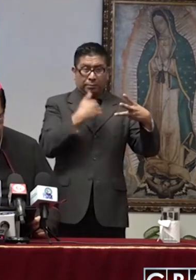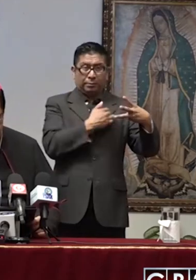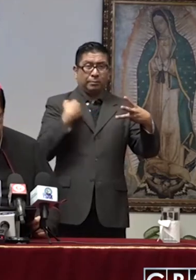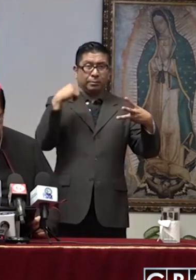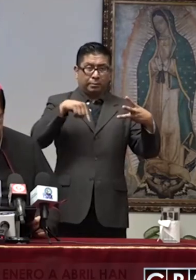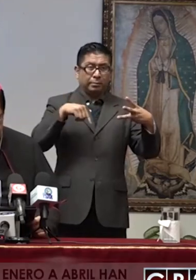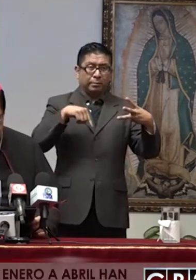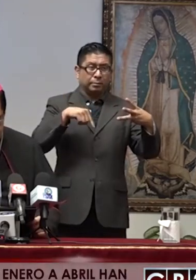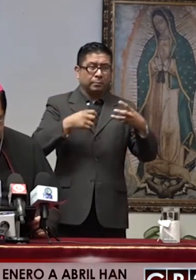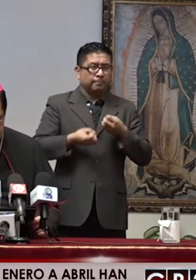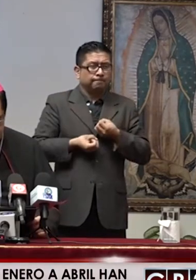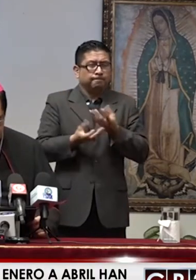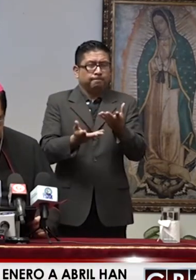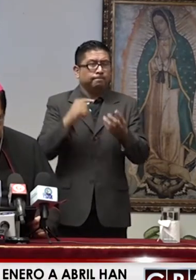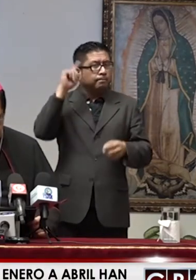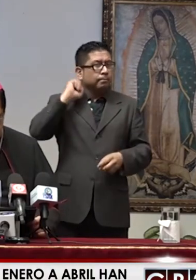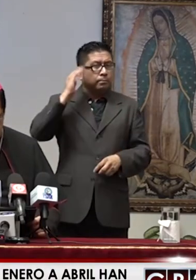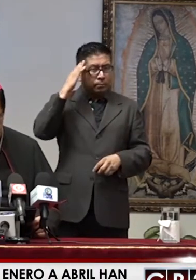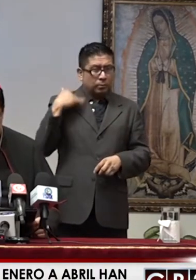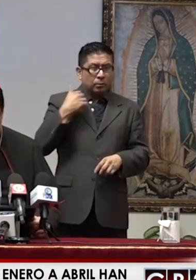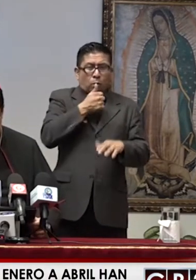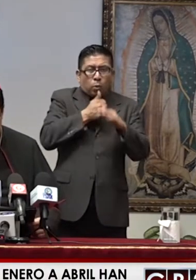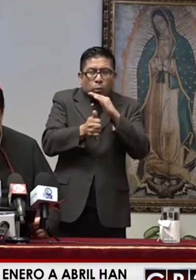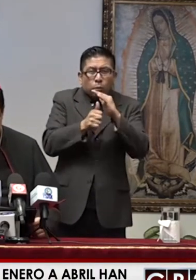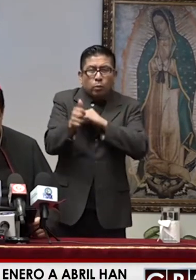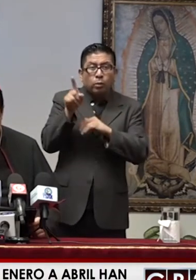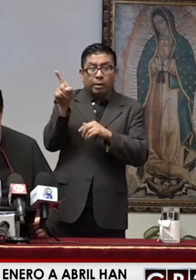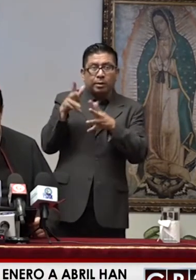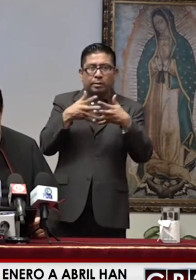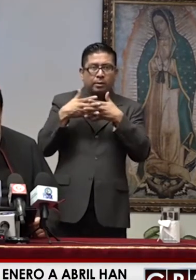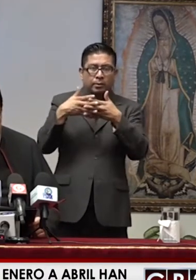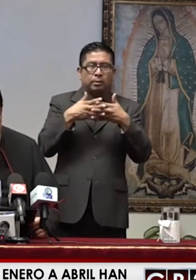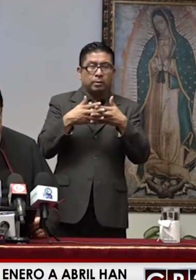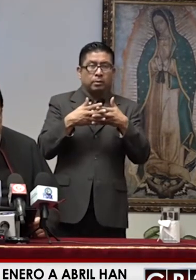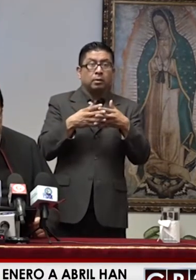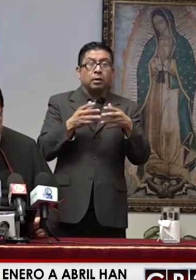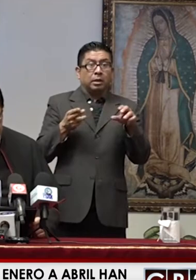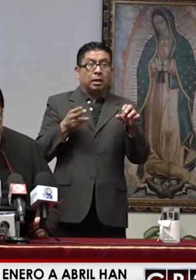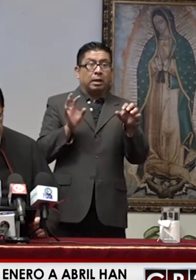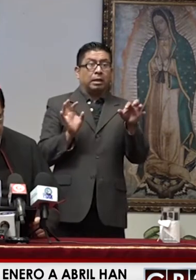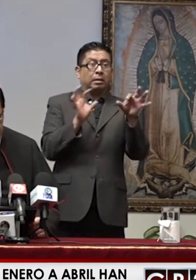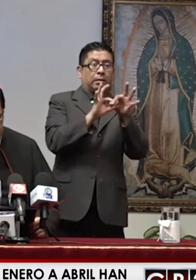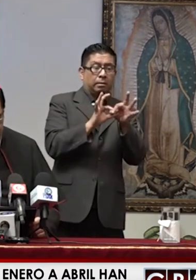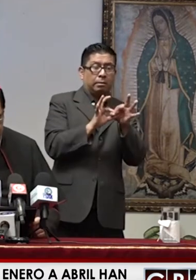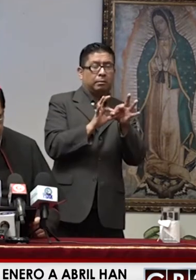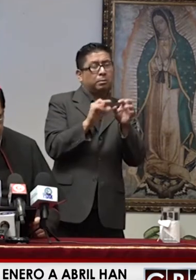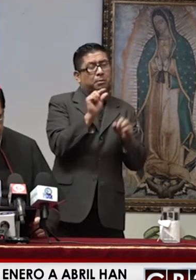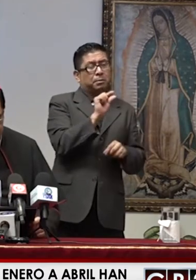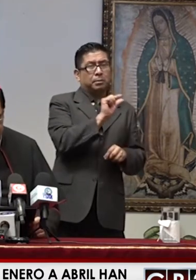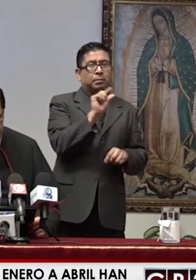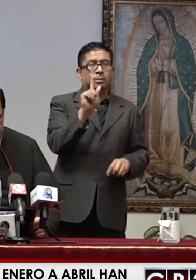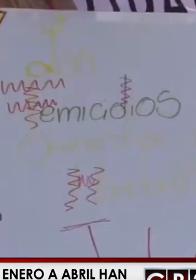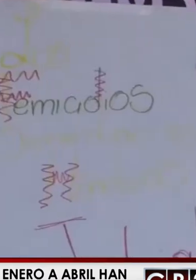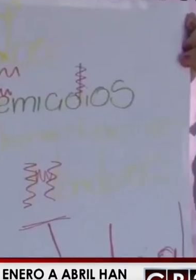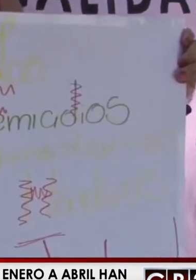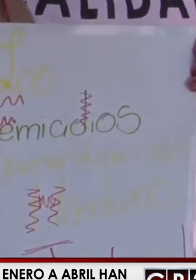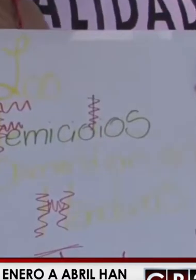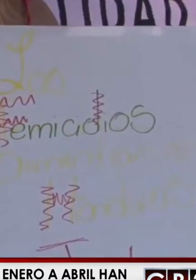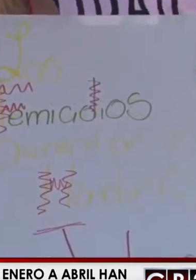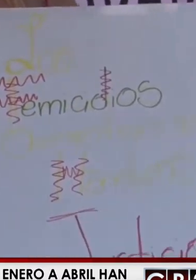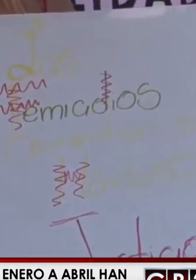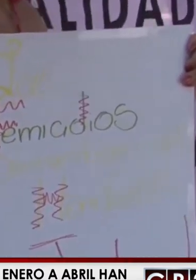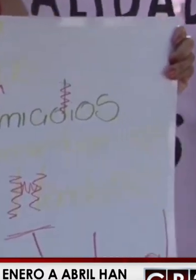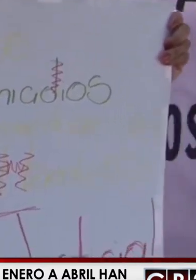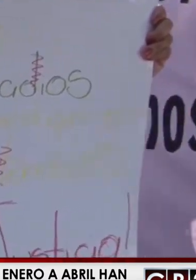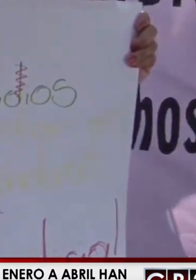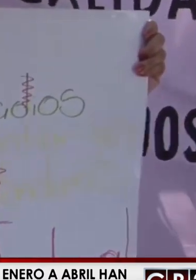es obispo de san salvador josé luis escobar leyó un comunicado de la iglesia católica en la que expresa su preocupación por los